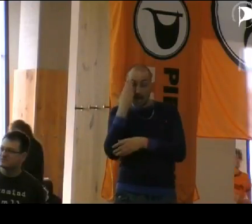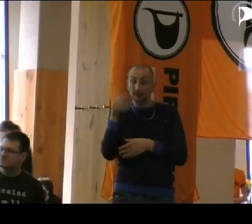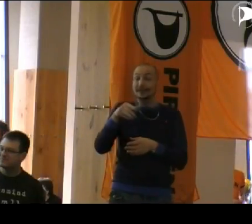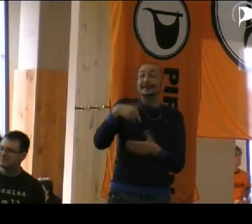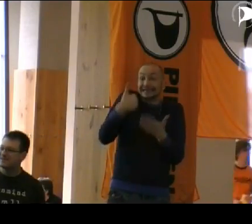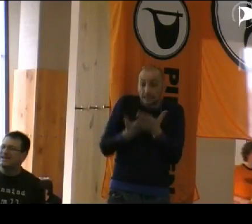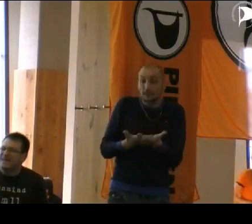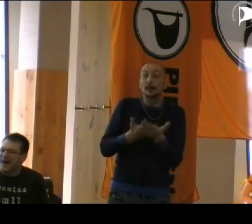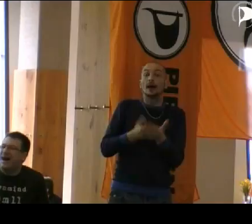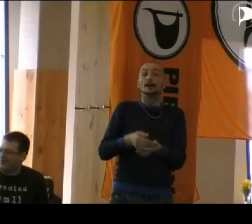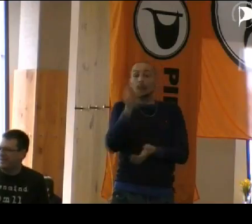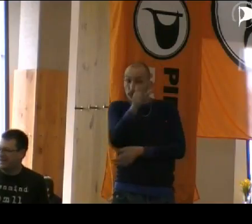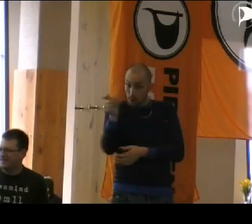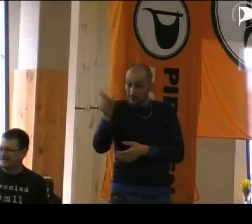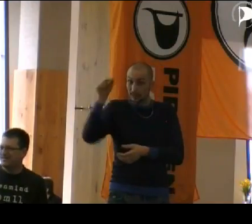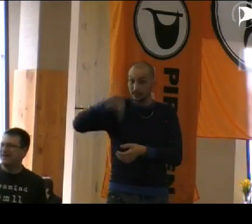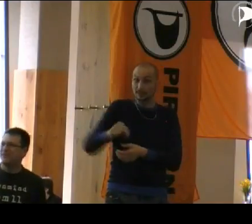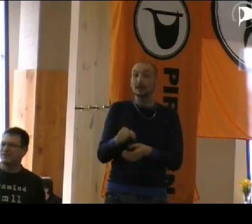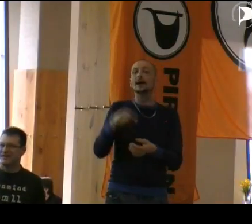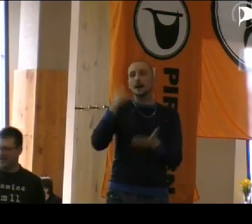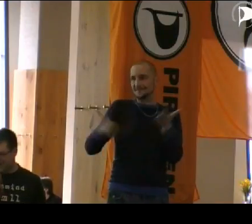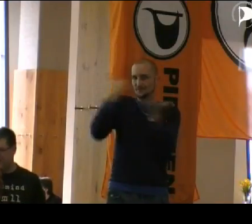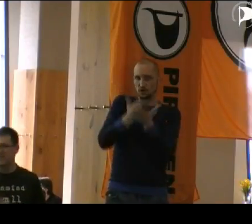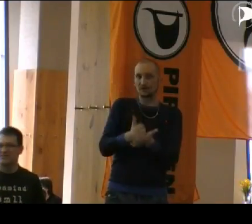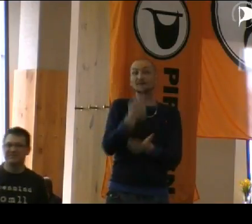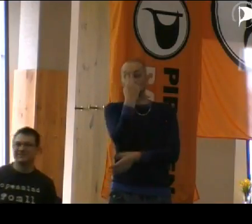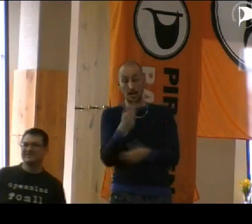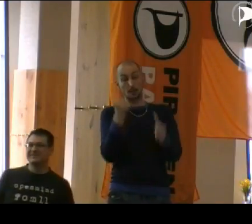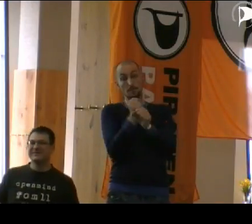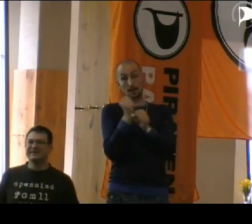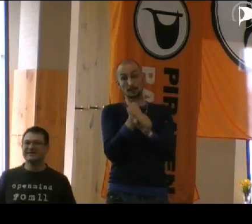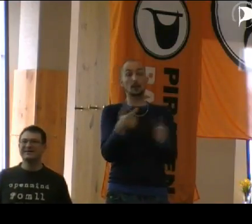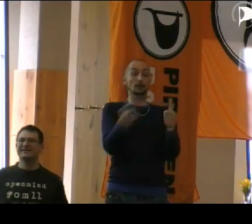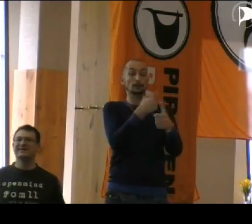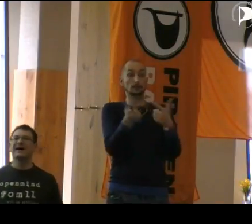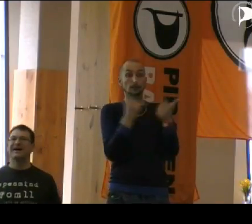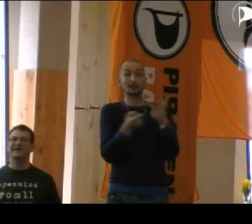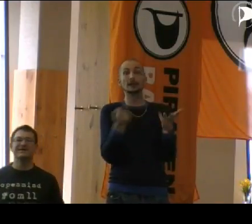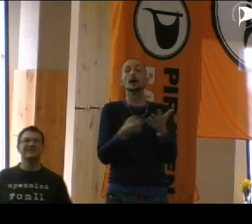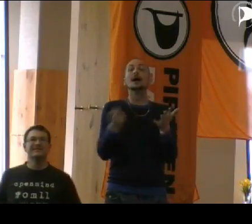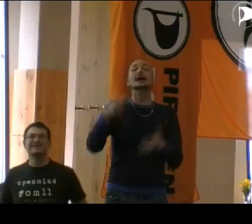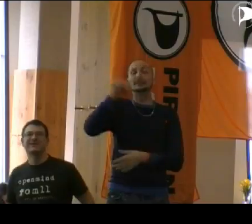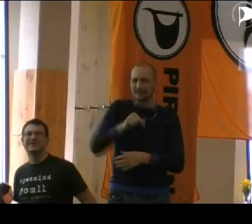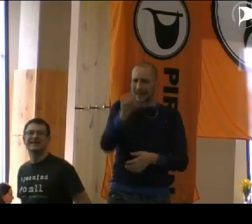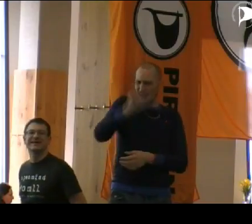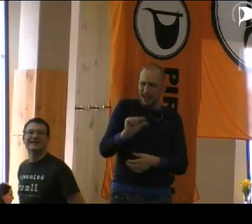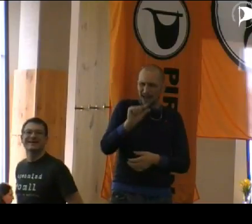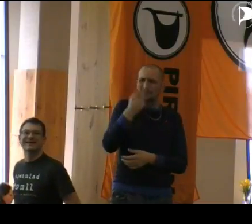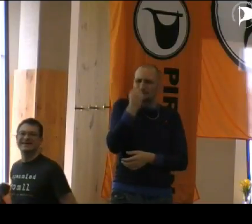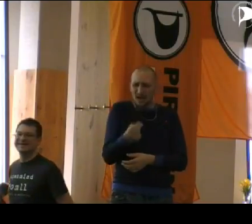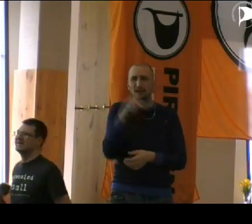dieser vorstand der schüler ist falsch macht ein kleiner fehler und der weg zu einem grossen fehler